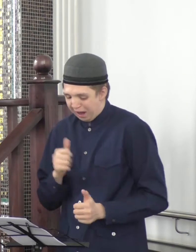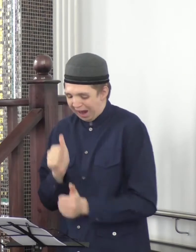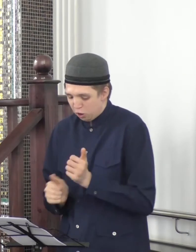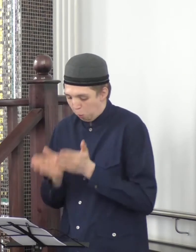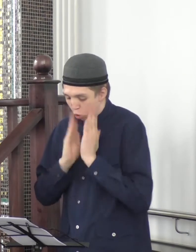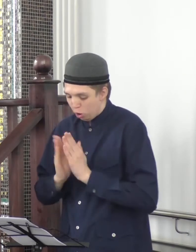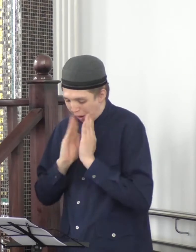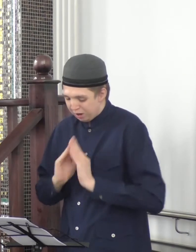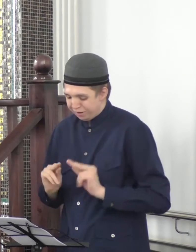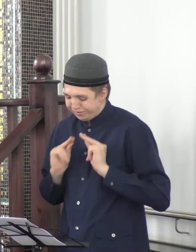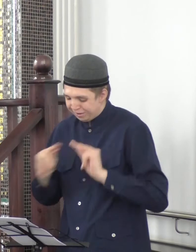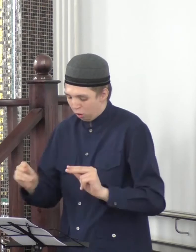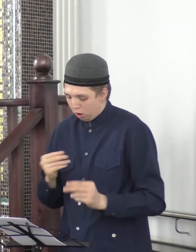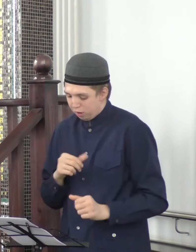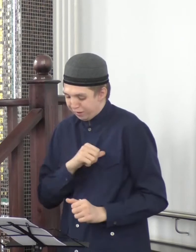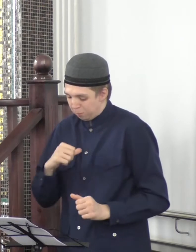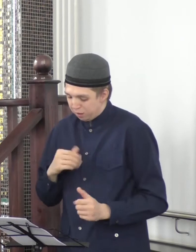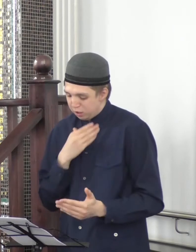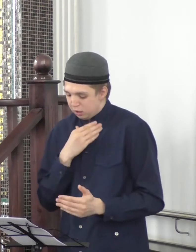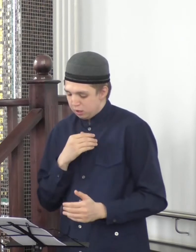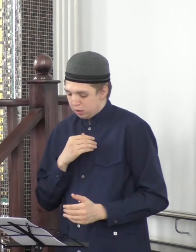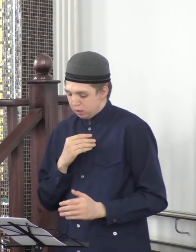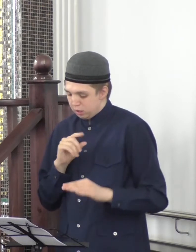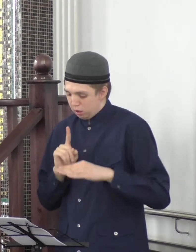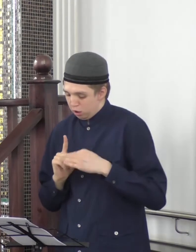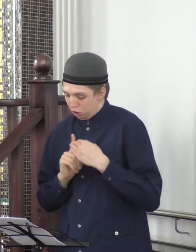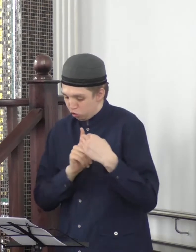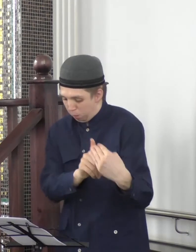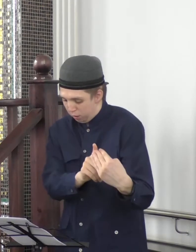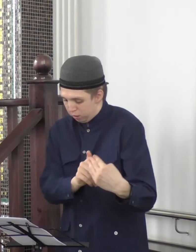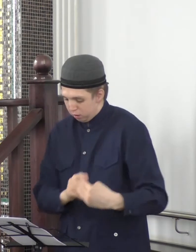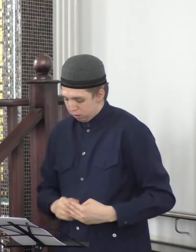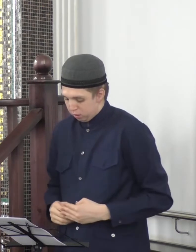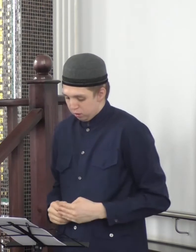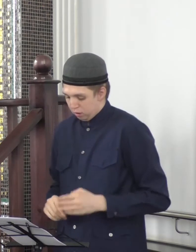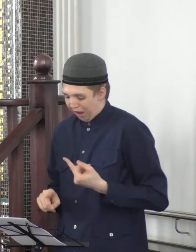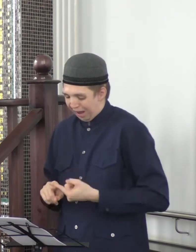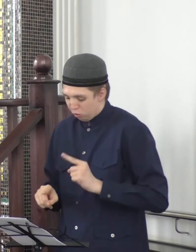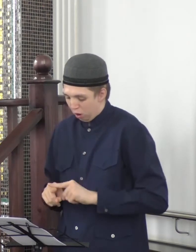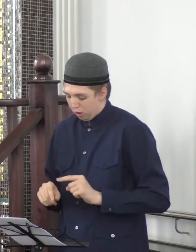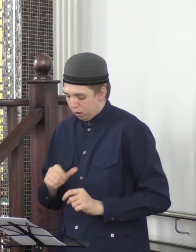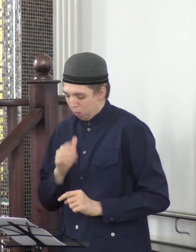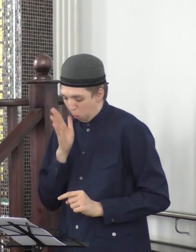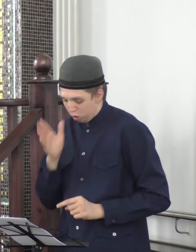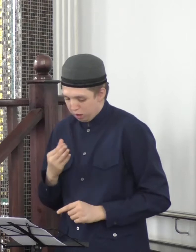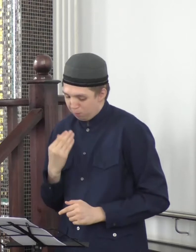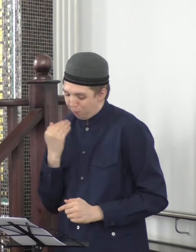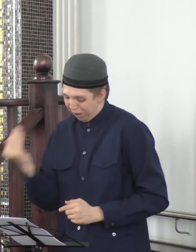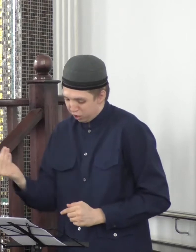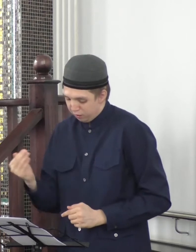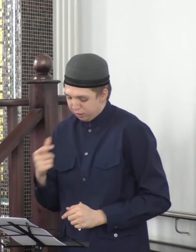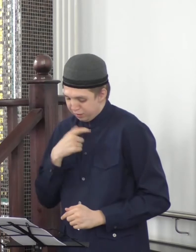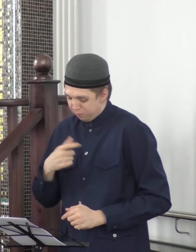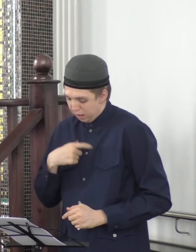тотып, яхшылыкка кеше, мөселман кешесе үзгәрмәсә, ул бийек хәсрәткә ия була дип әйткән